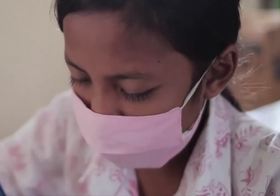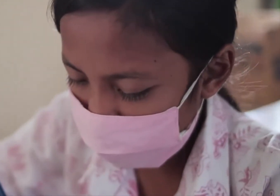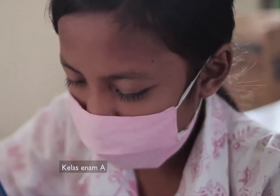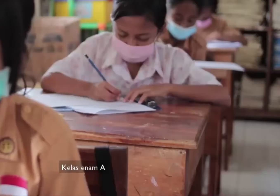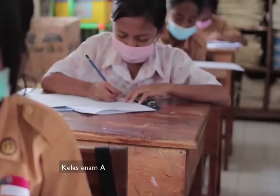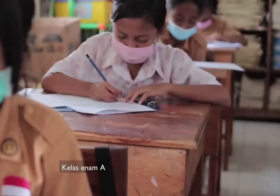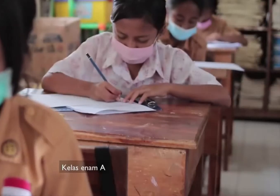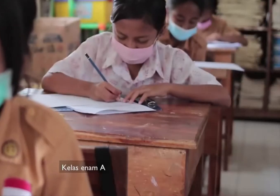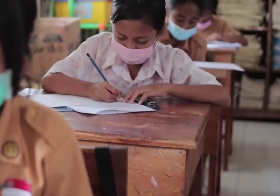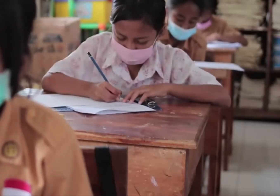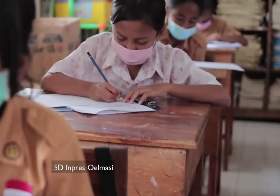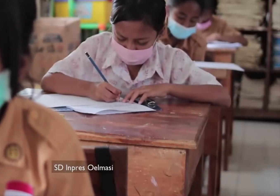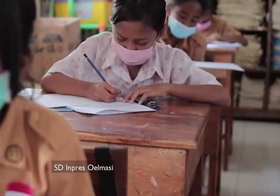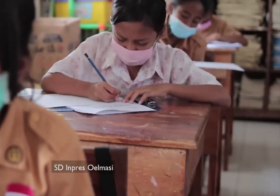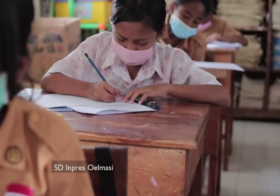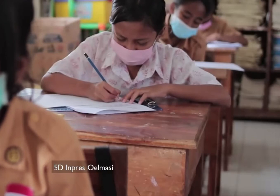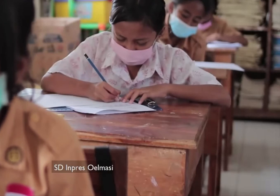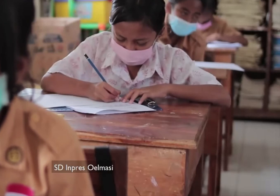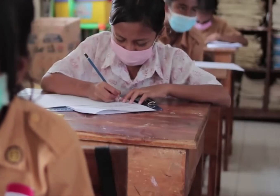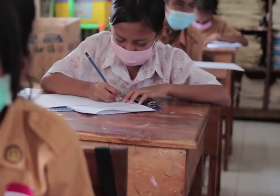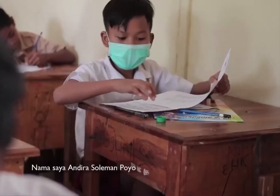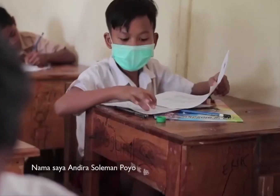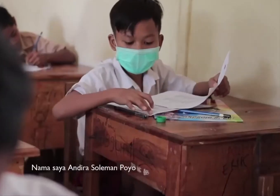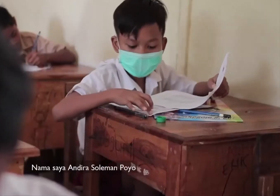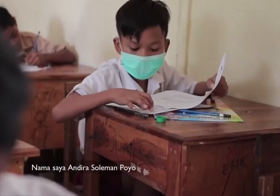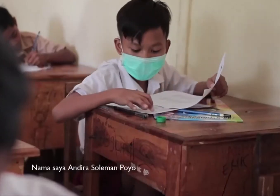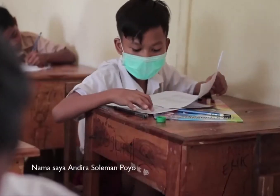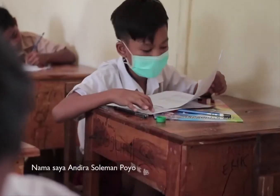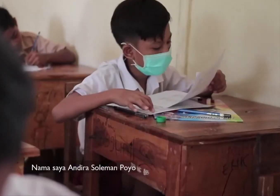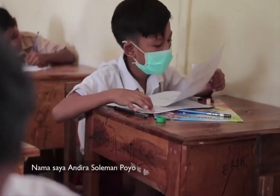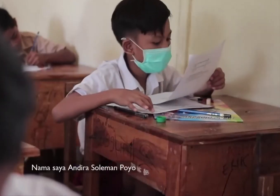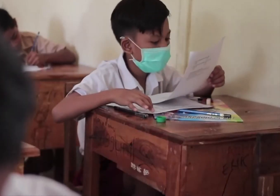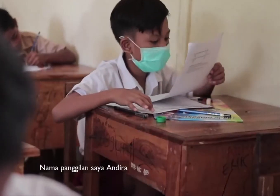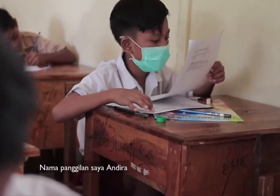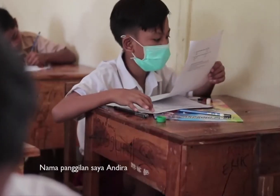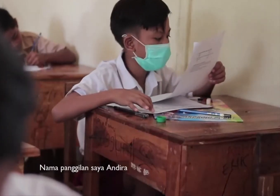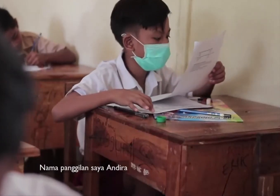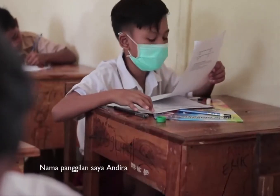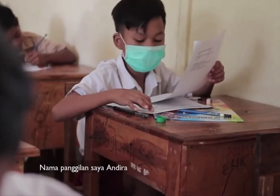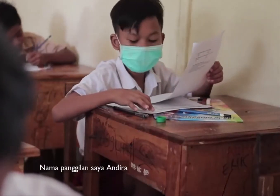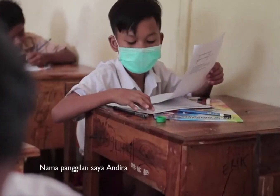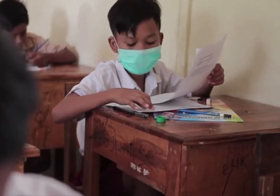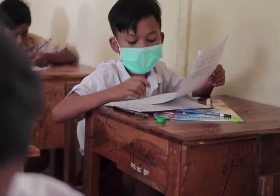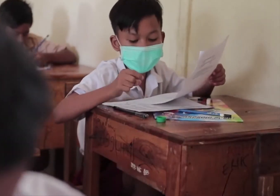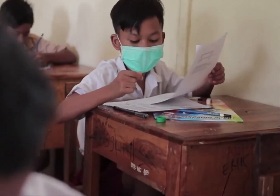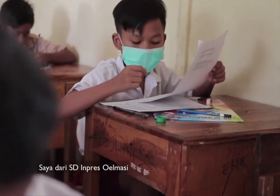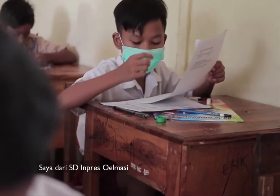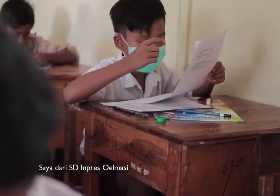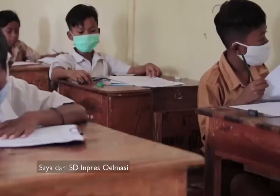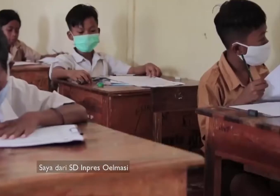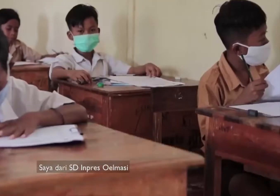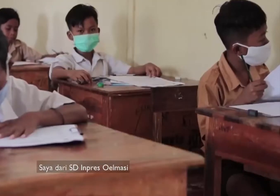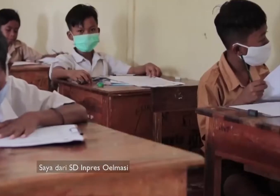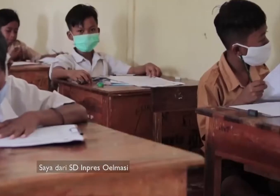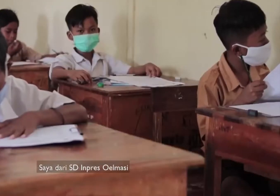panggilan Keisha, kelas 6A, SD Impres Almasi. Nama saya Andira Saleman Poyo, nama panggilan saya Andira,